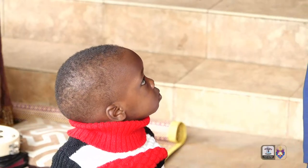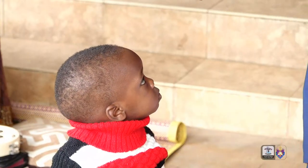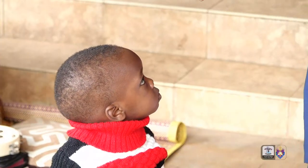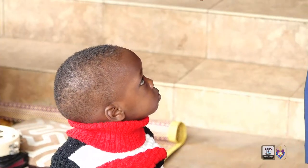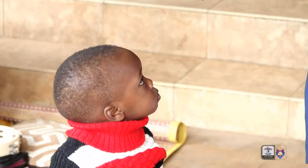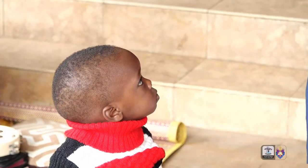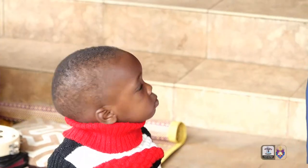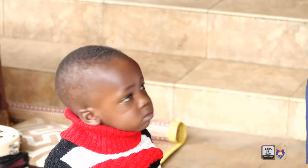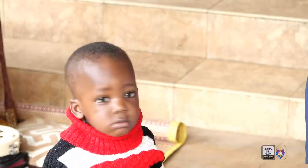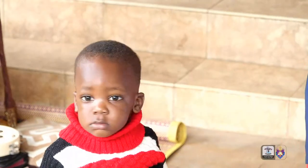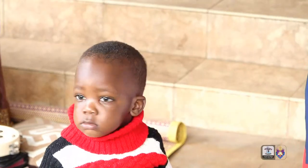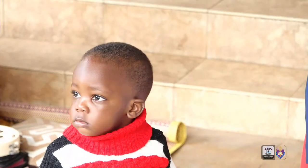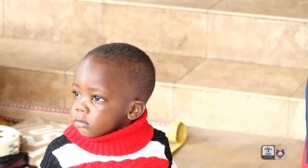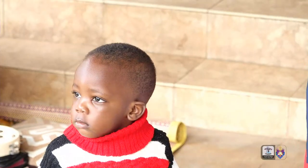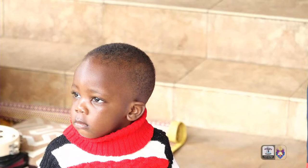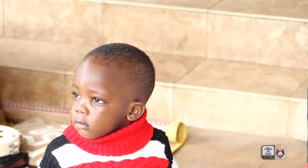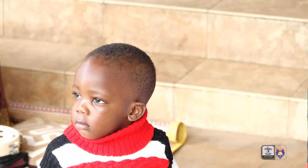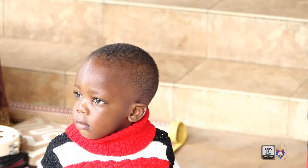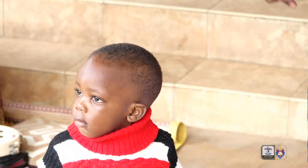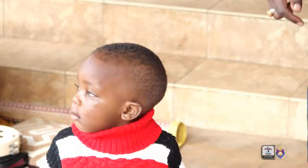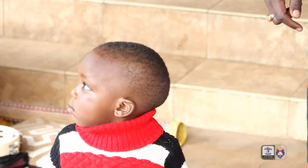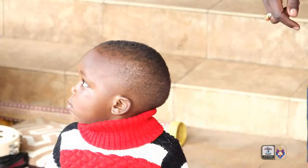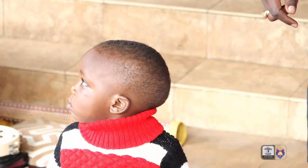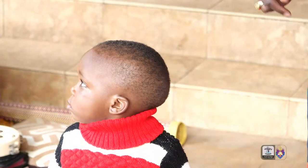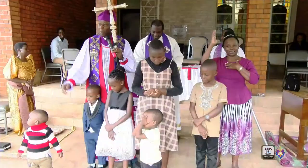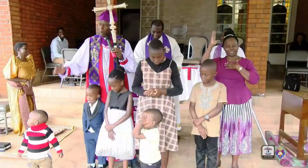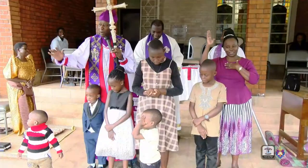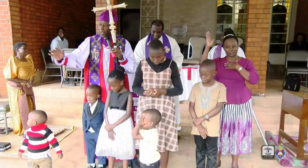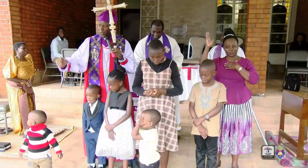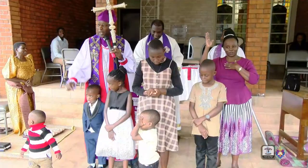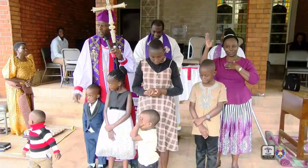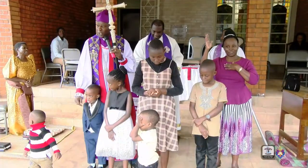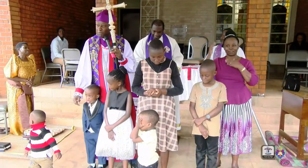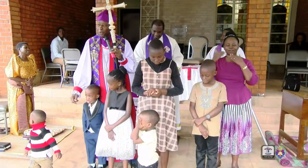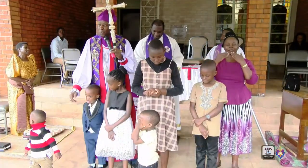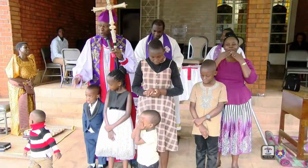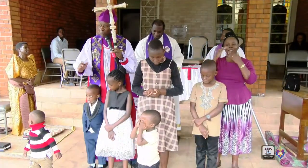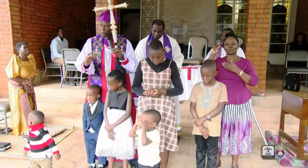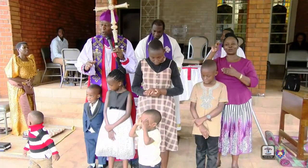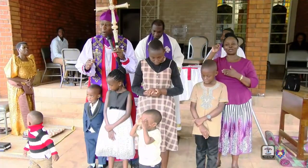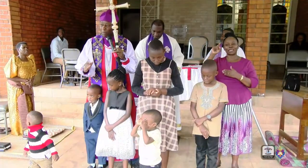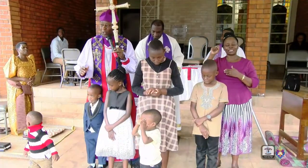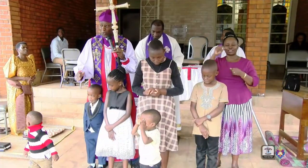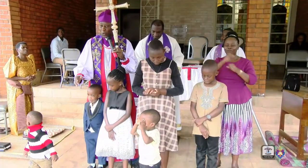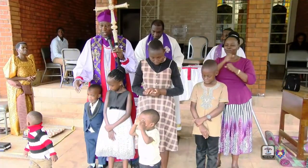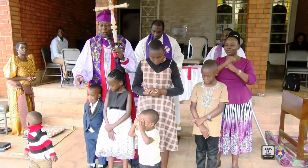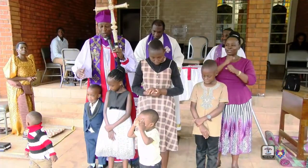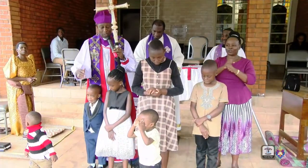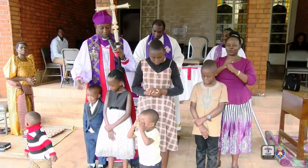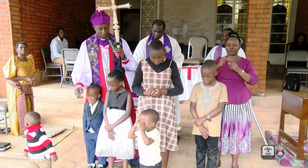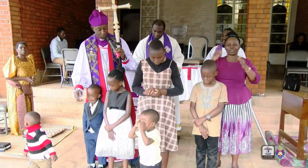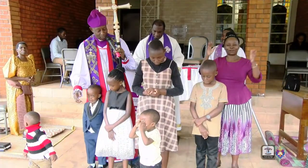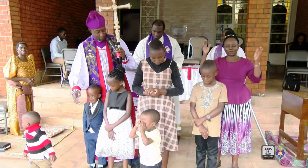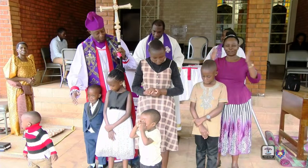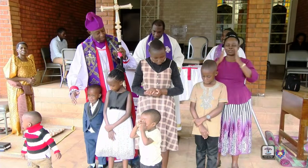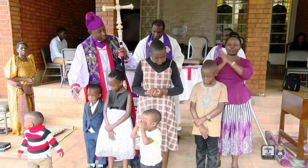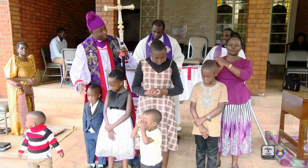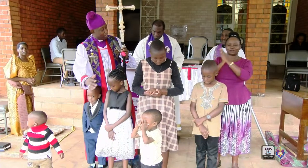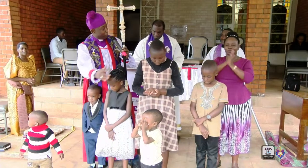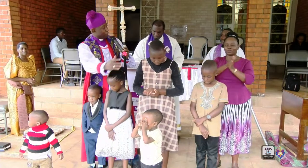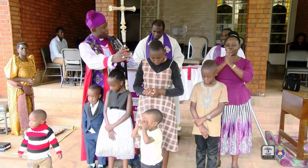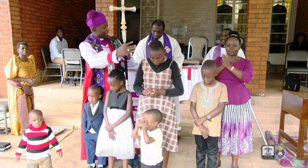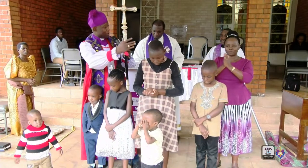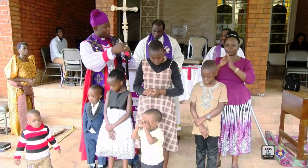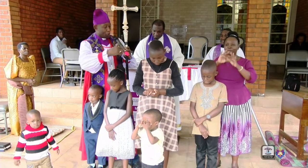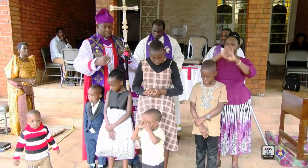kwono. Kano twebaza Katonda. Sawa mwebale nyo eni TV tukwela omulimu gwa amaanyi nnyo nyera twajebazizza.